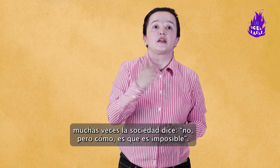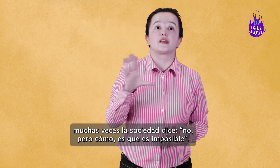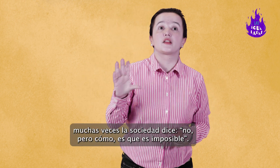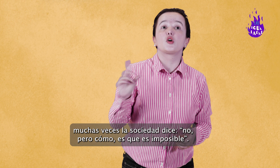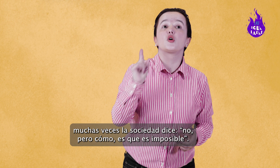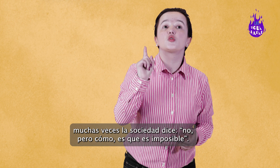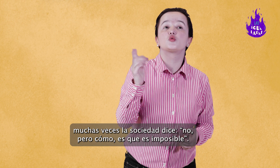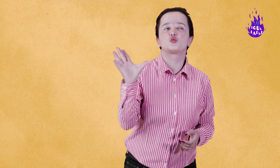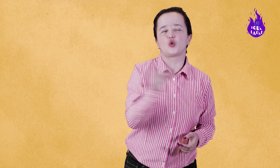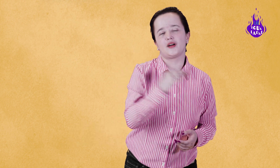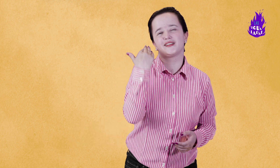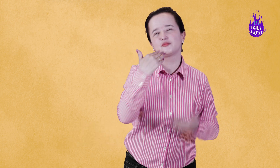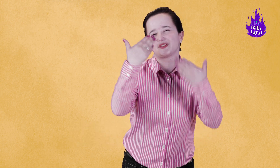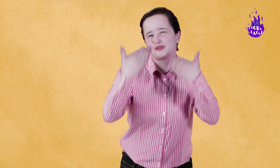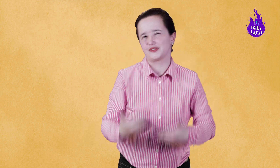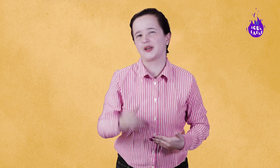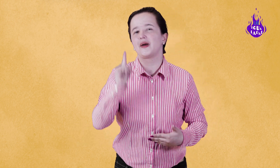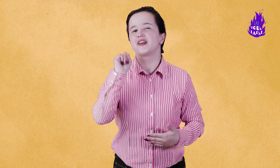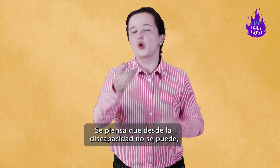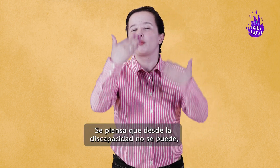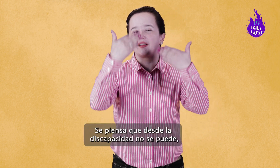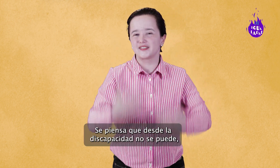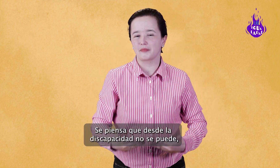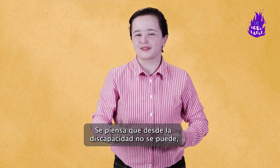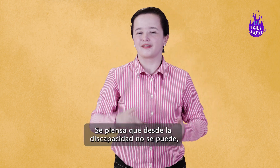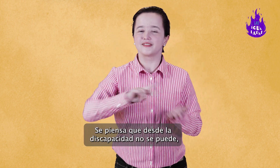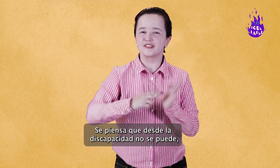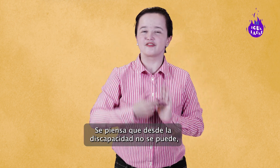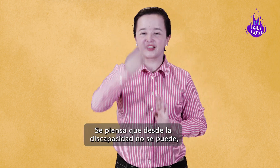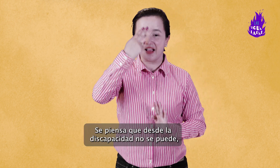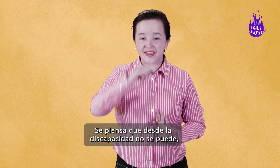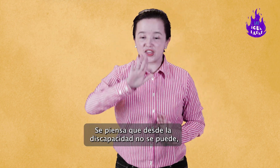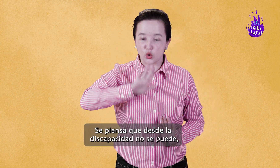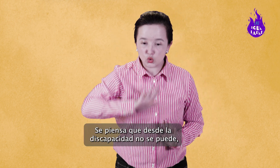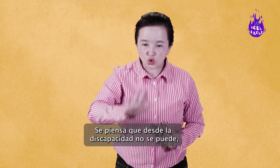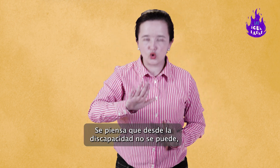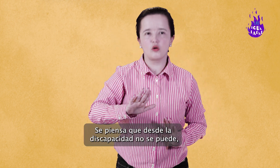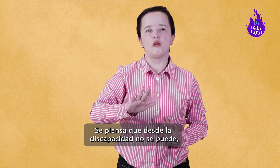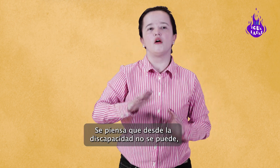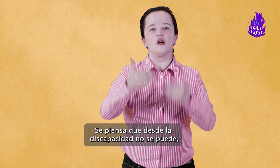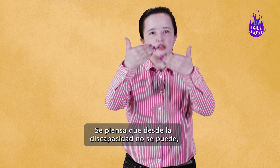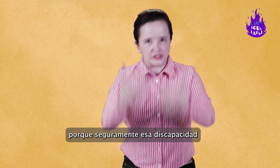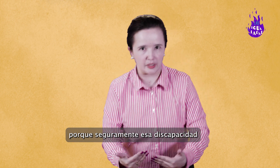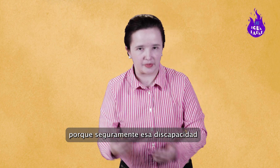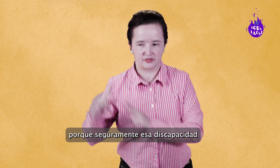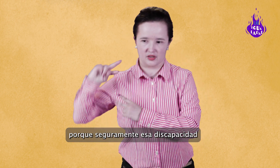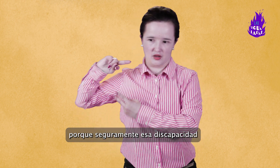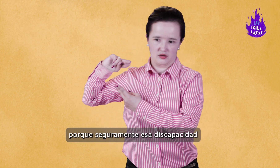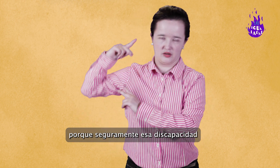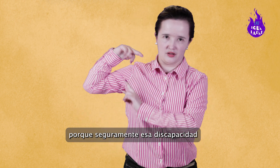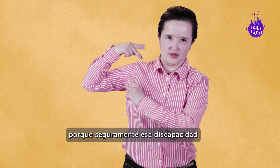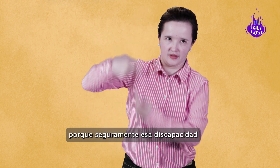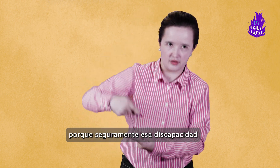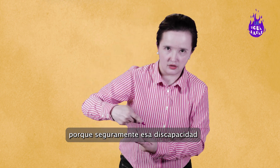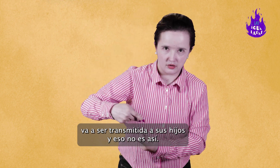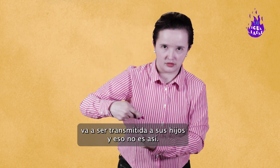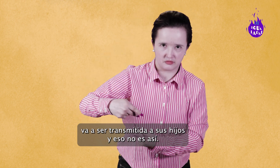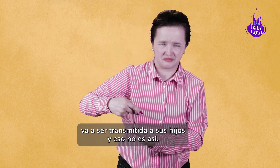es que es imposible. Se piensa que es desde la discapacidad, no se puede, porque seguramente esa discapacidad va a ser